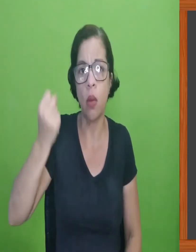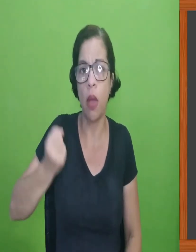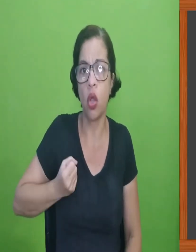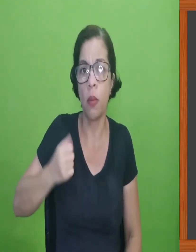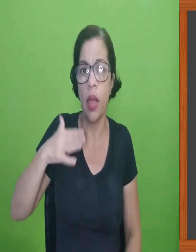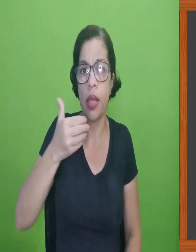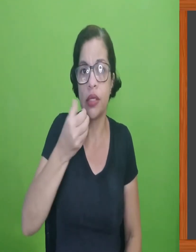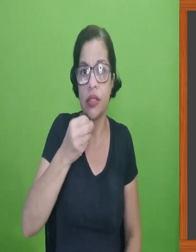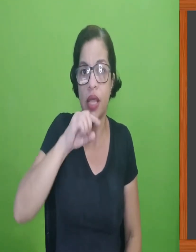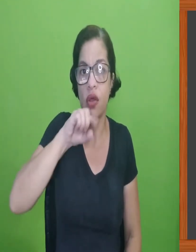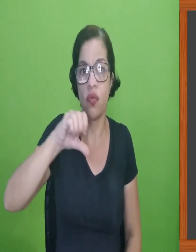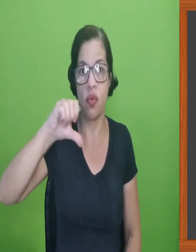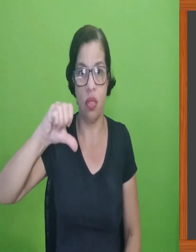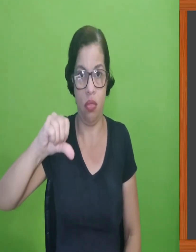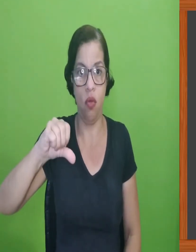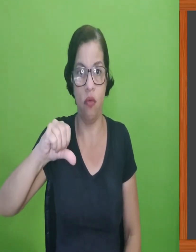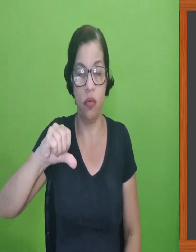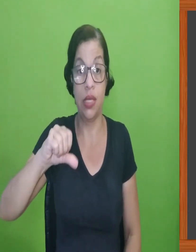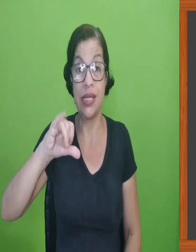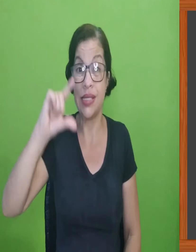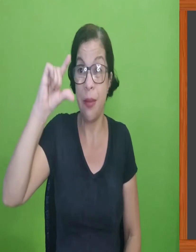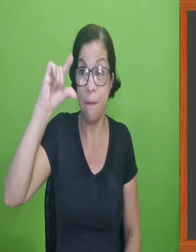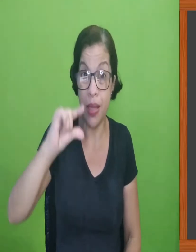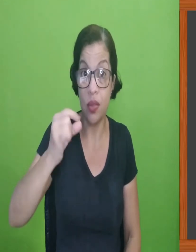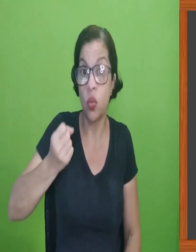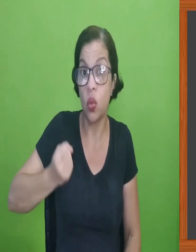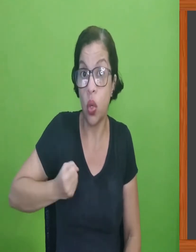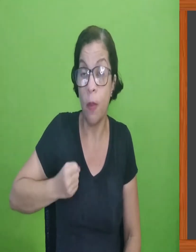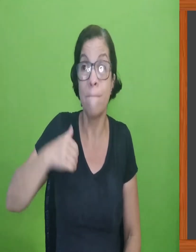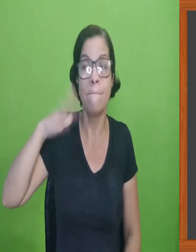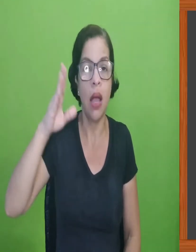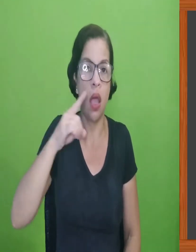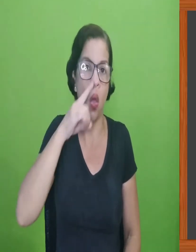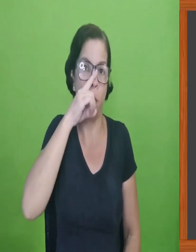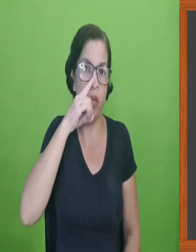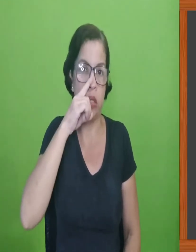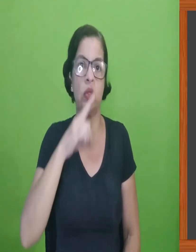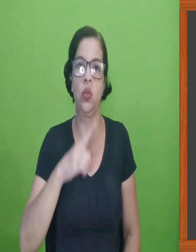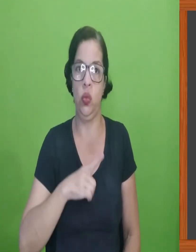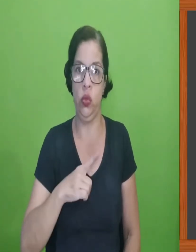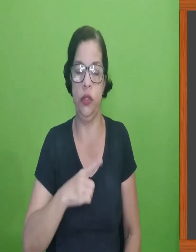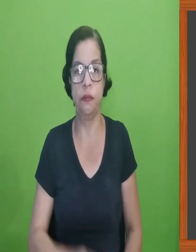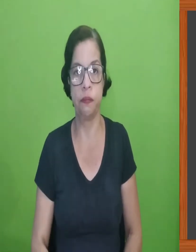valores acima de 0,9, e quanto menor for o índice, maior será o risco.